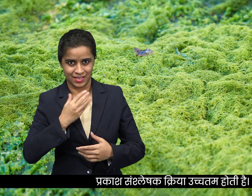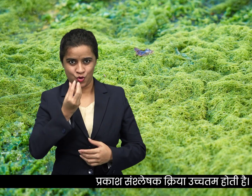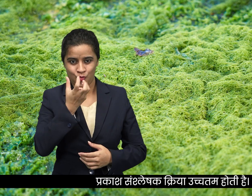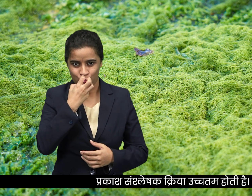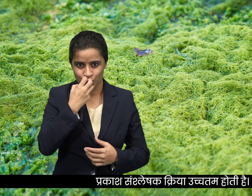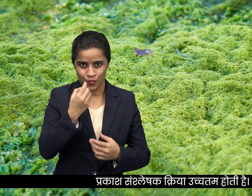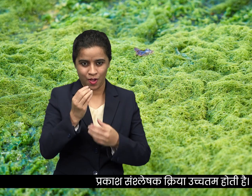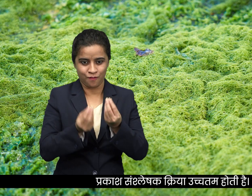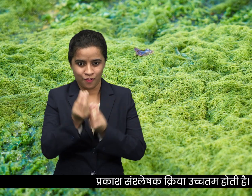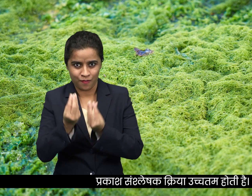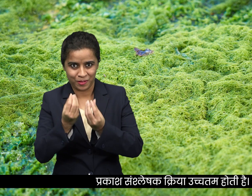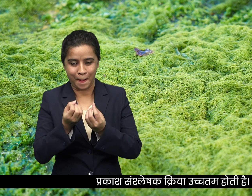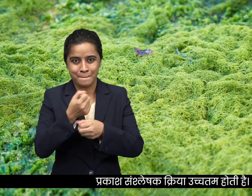होती है।